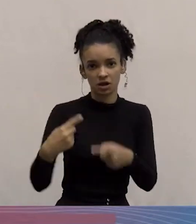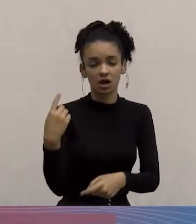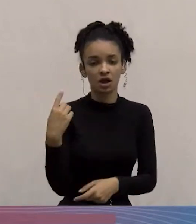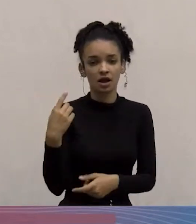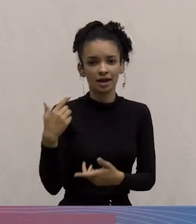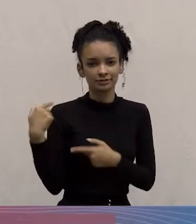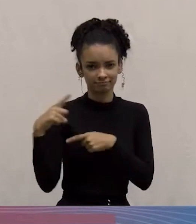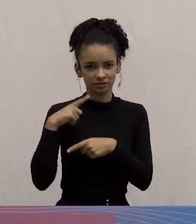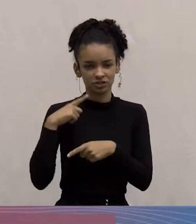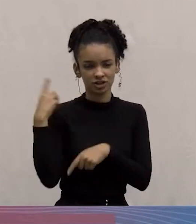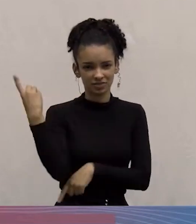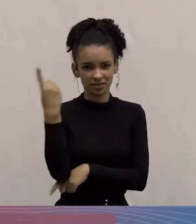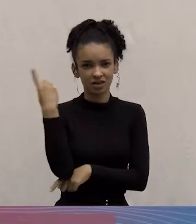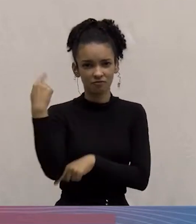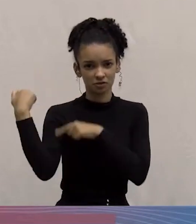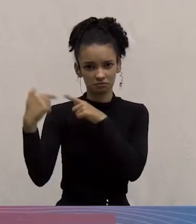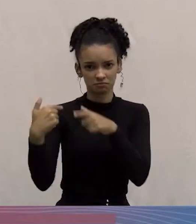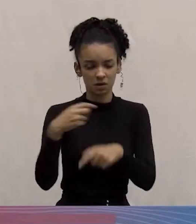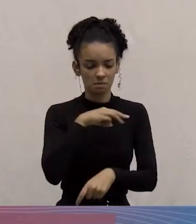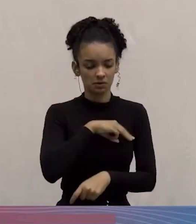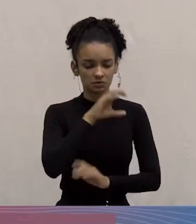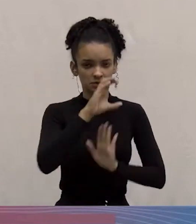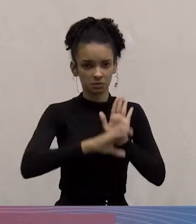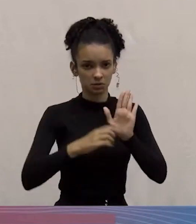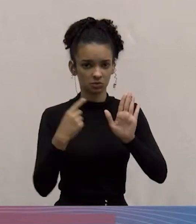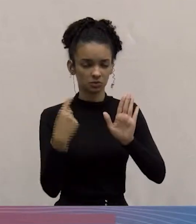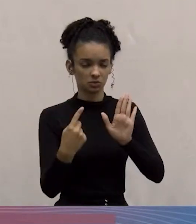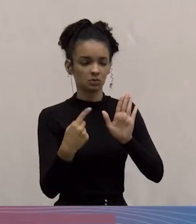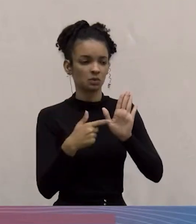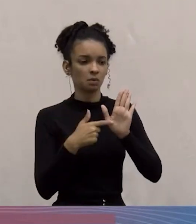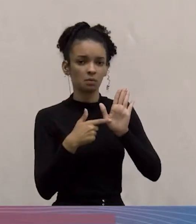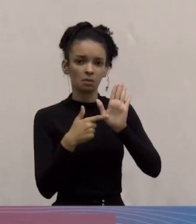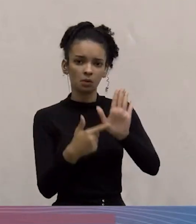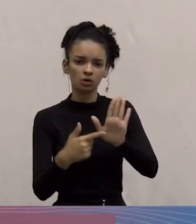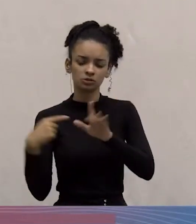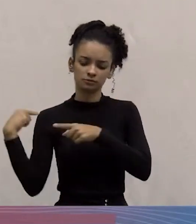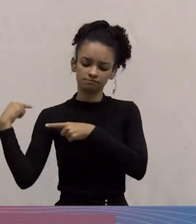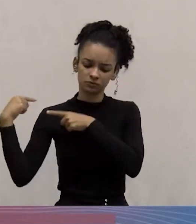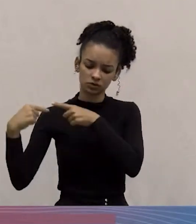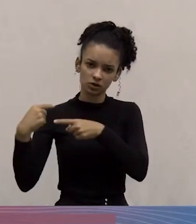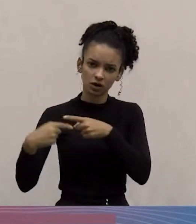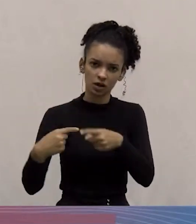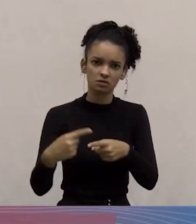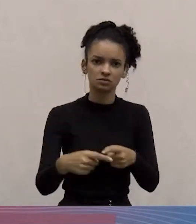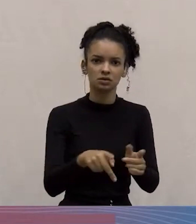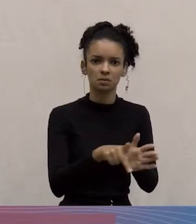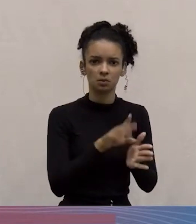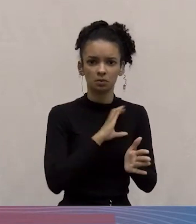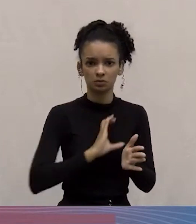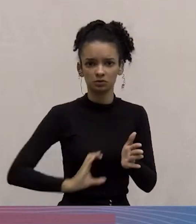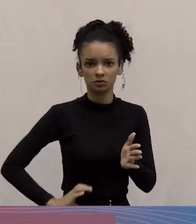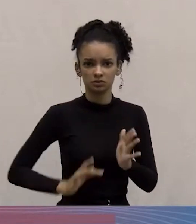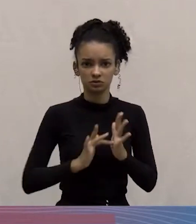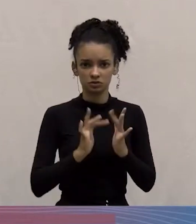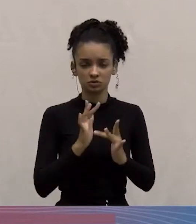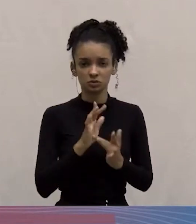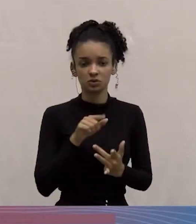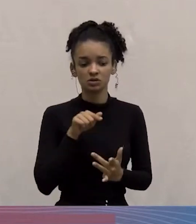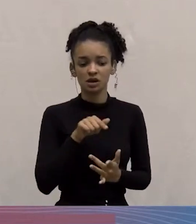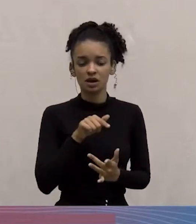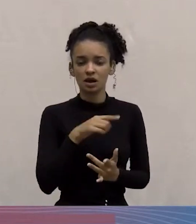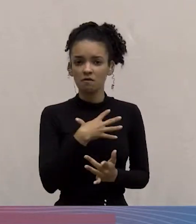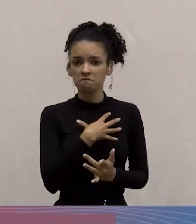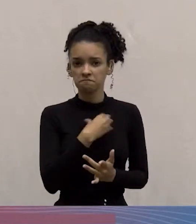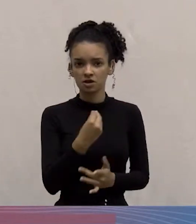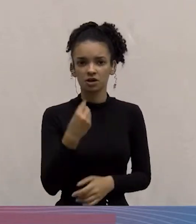Davi. Mateus capítulo 1, versículo 1 diz que a genealogia, a geração de Cristo Jesus, irmãos, ele era o filho